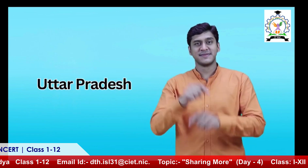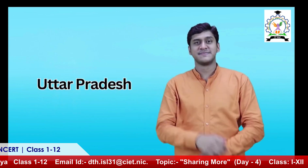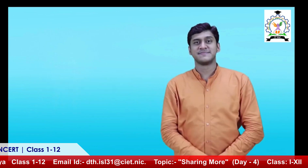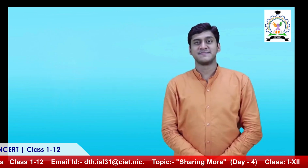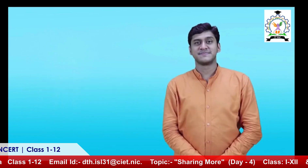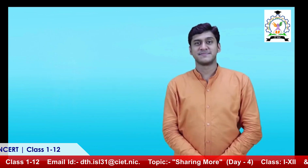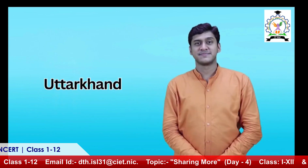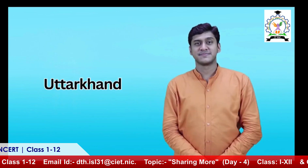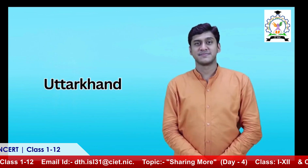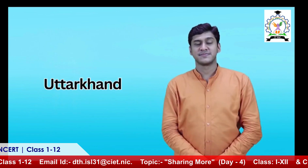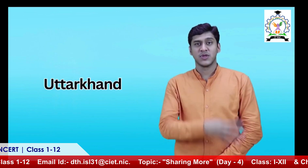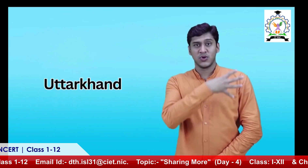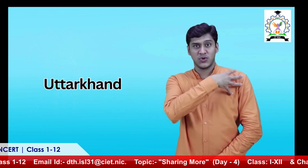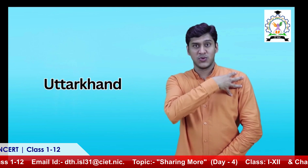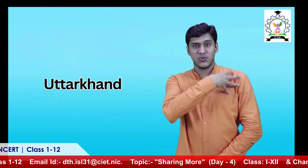उत्तर प्रदेश,